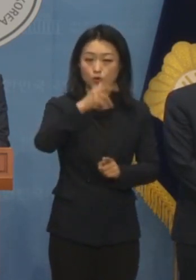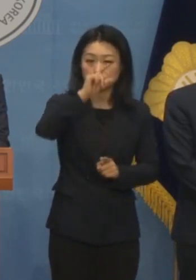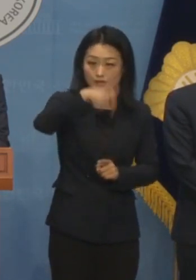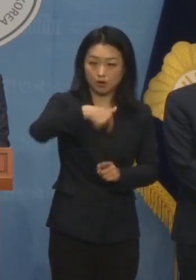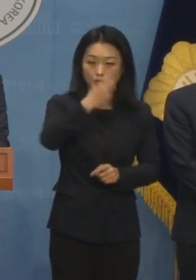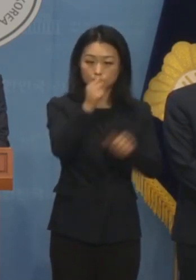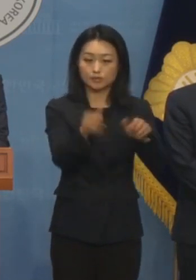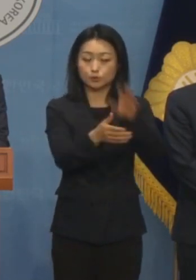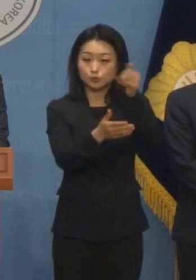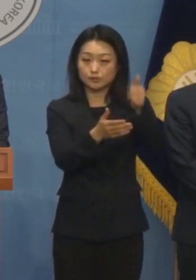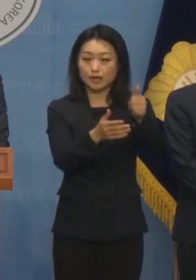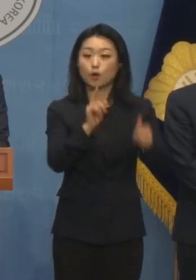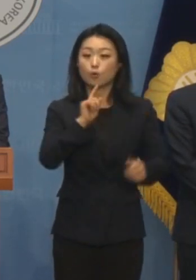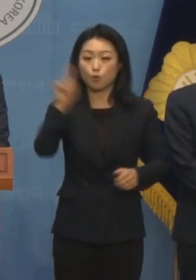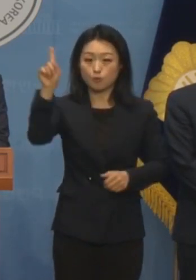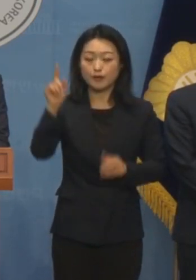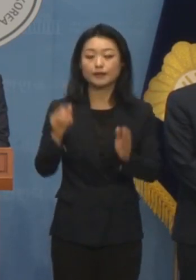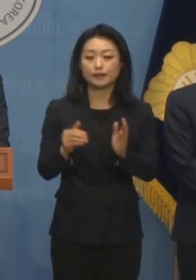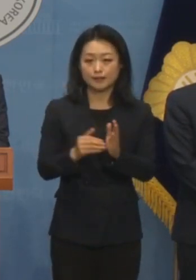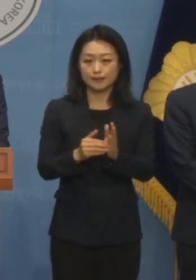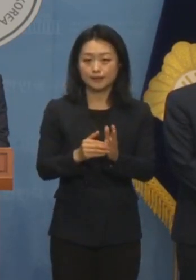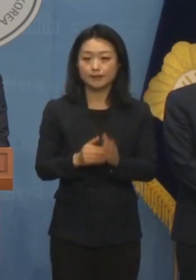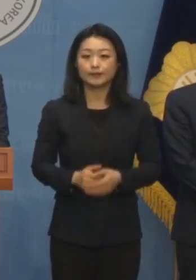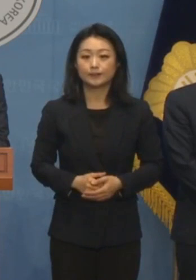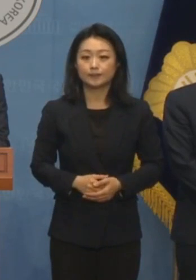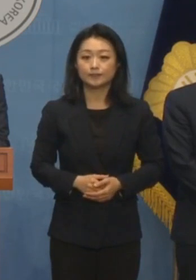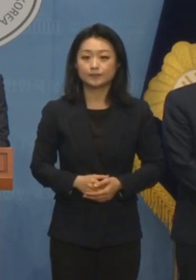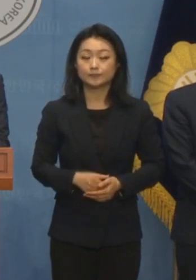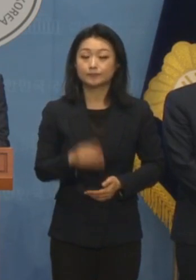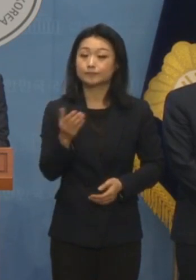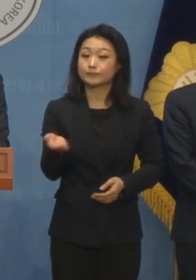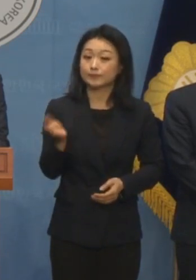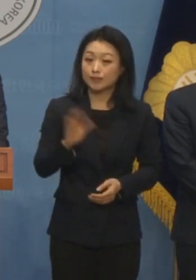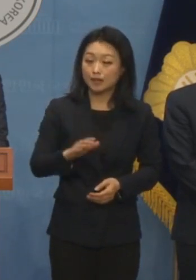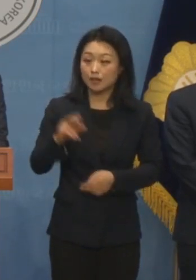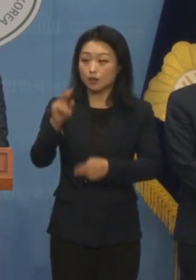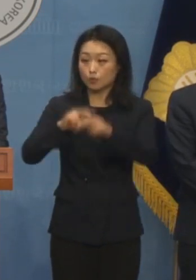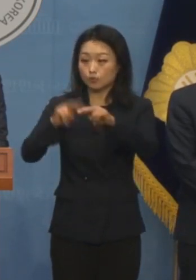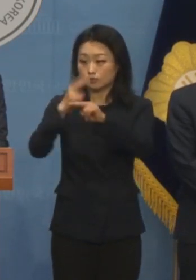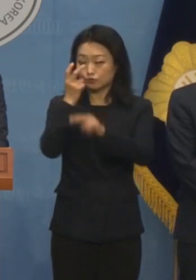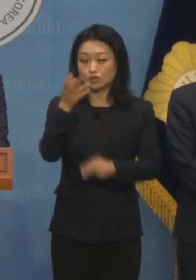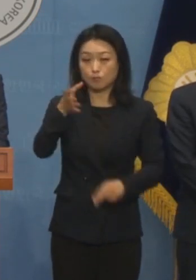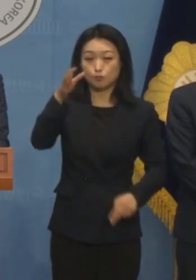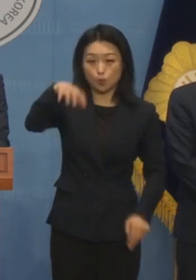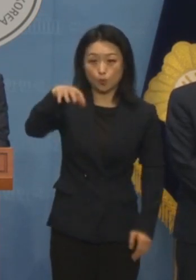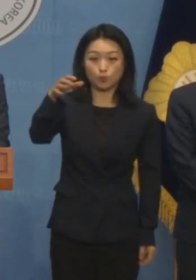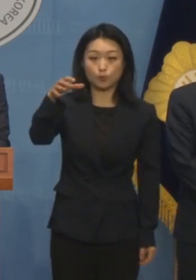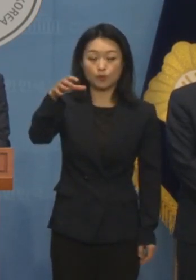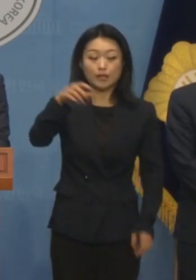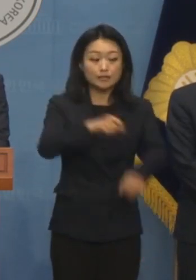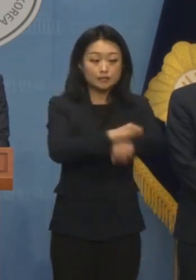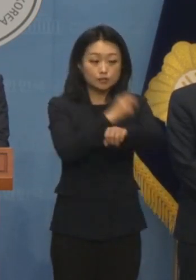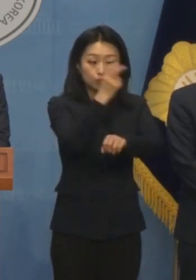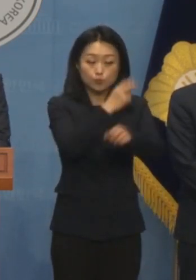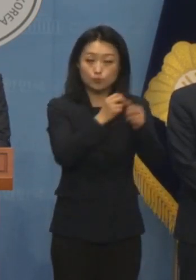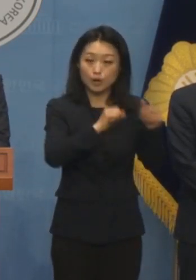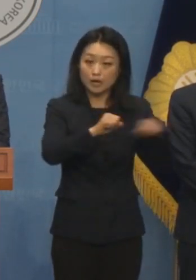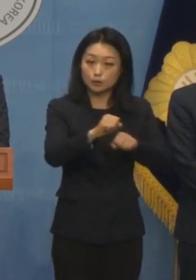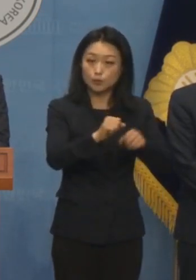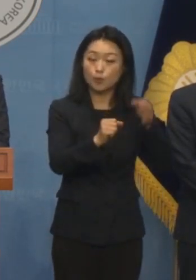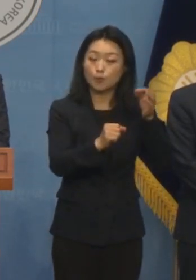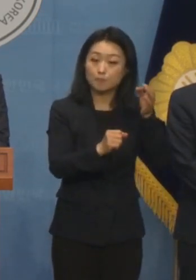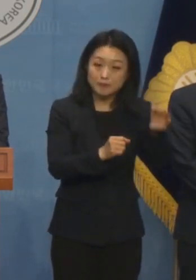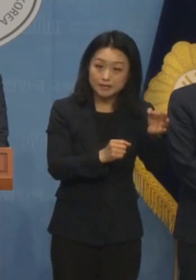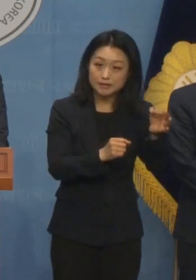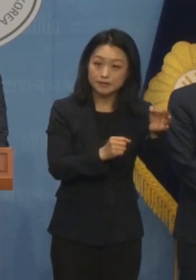검찰총장을 공수처에 고발한 바 있습니다. 그러나 공수처는 검찰의 특수활동비에 대한 수사를